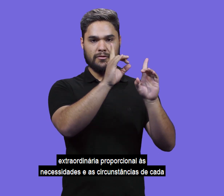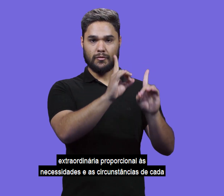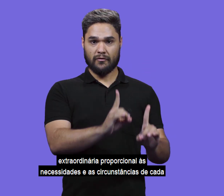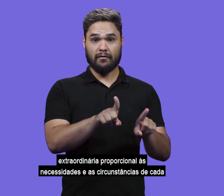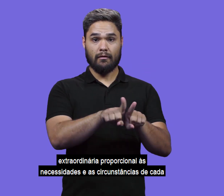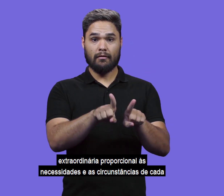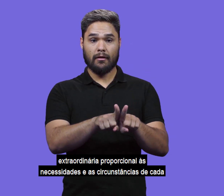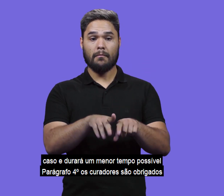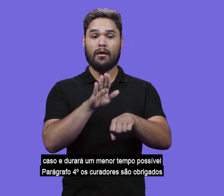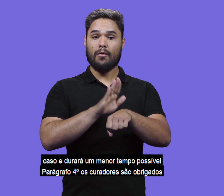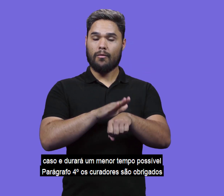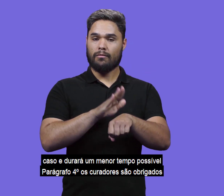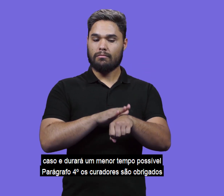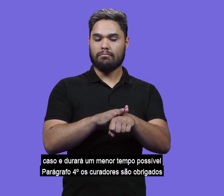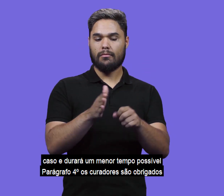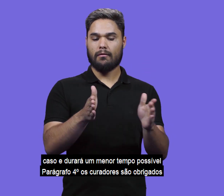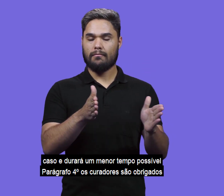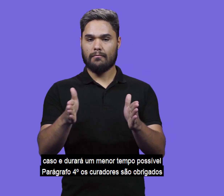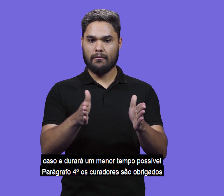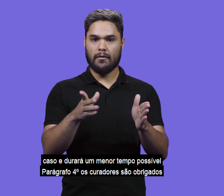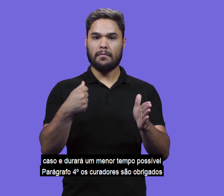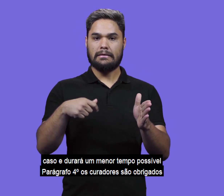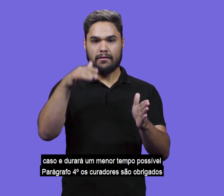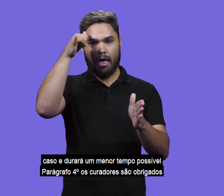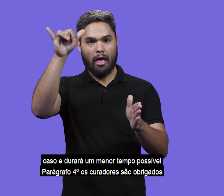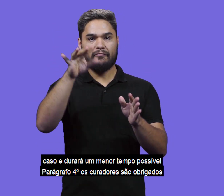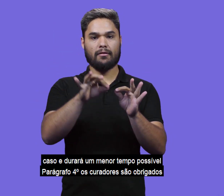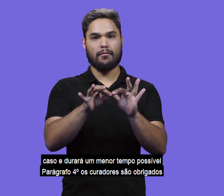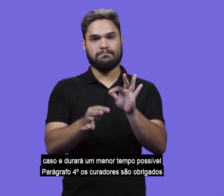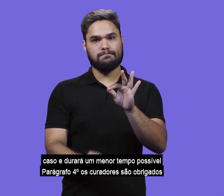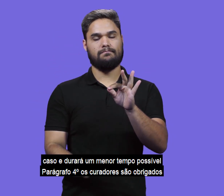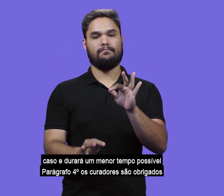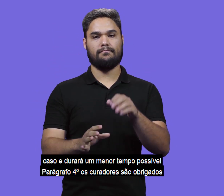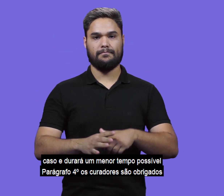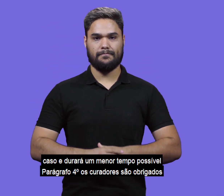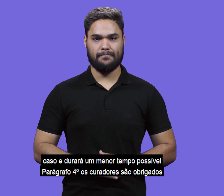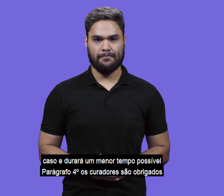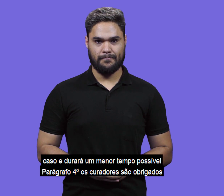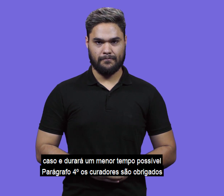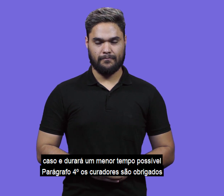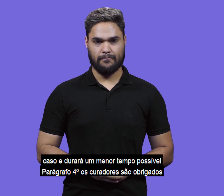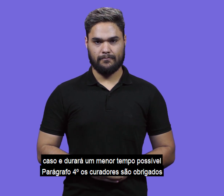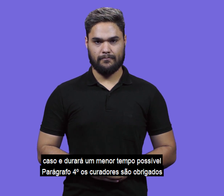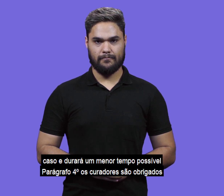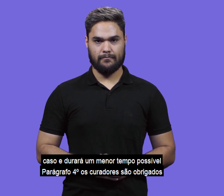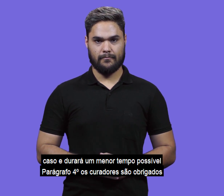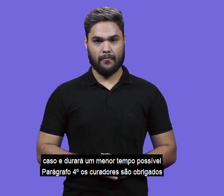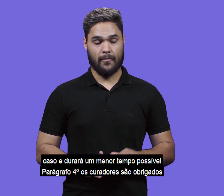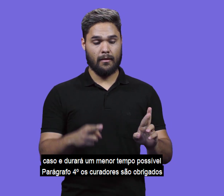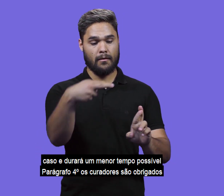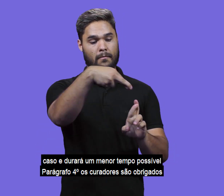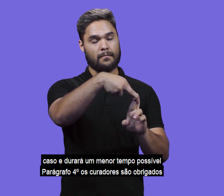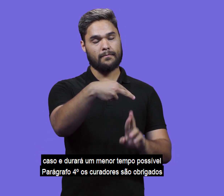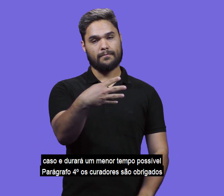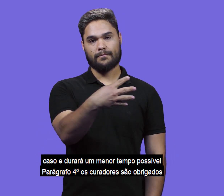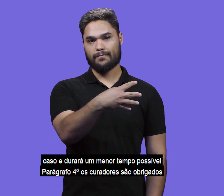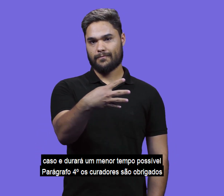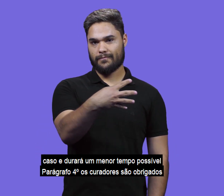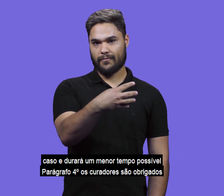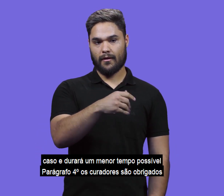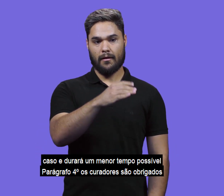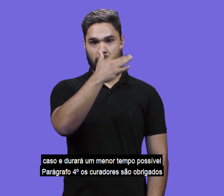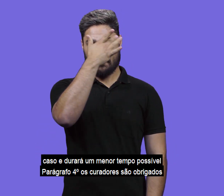às circunstâncias de cada caso e durará o menor tempo possível. Parágrafo 4º.